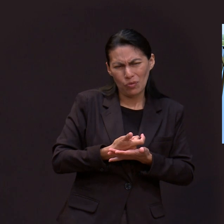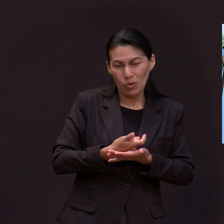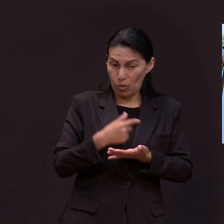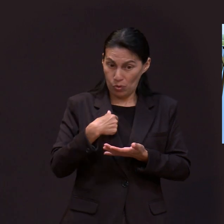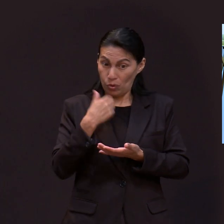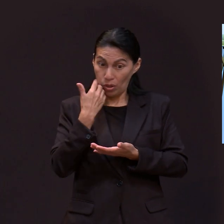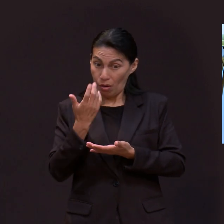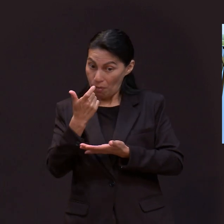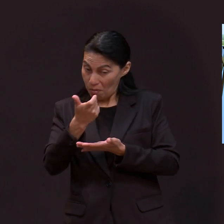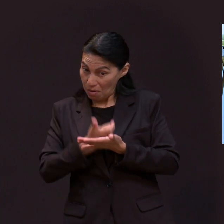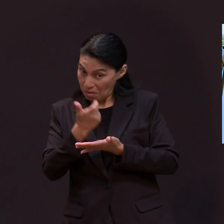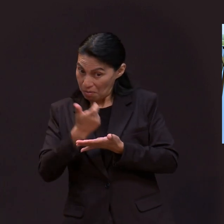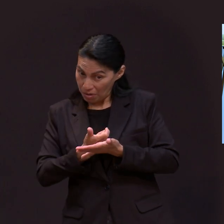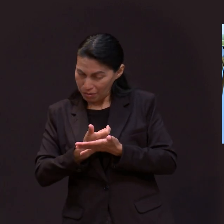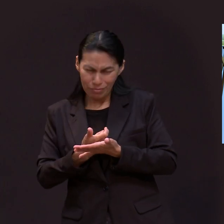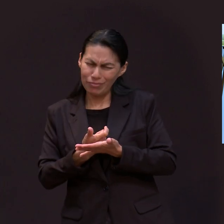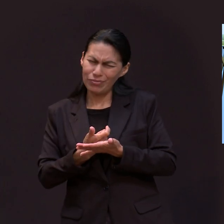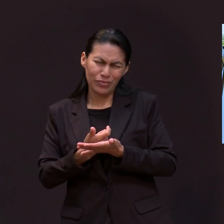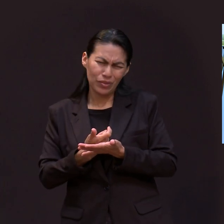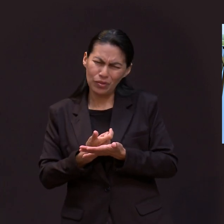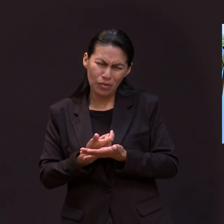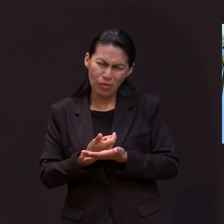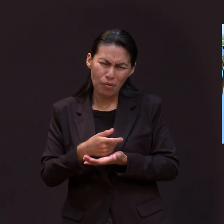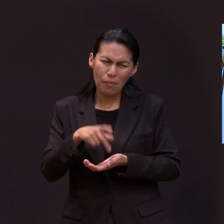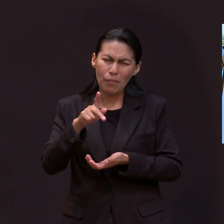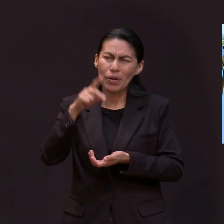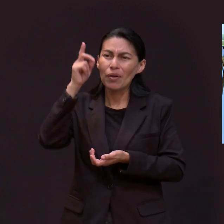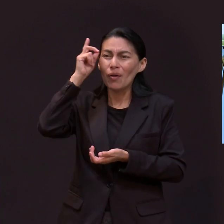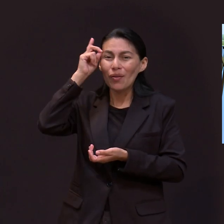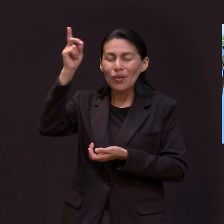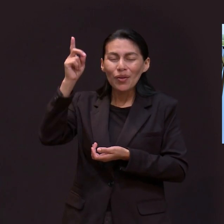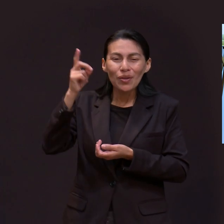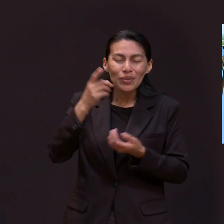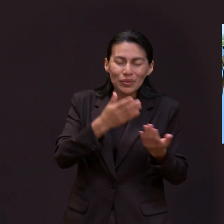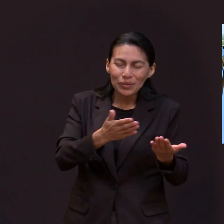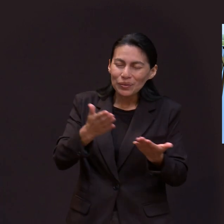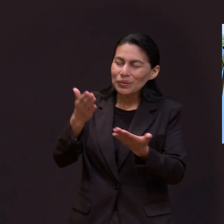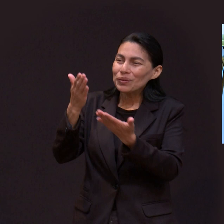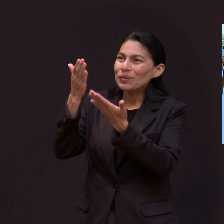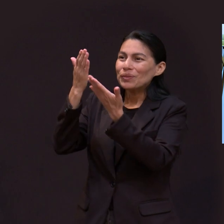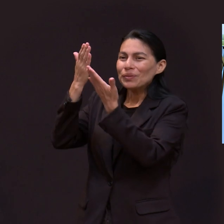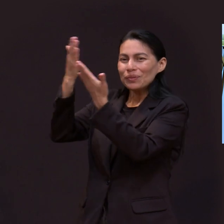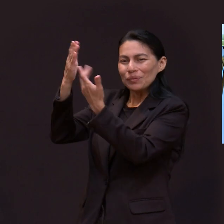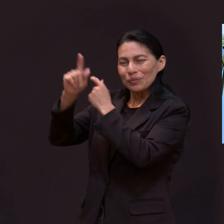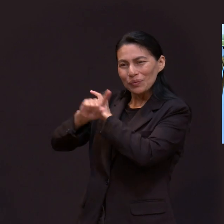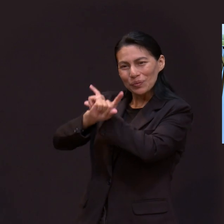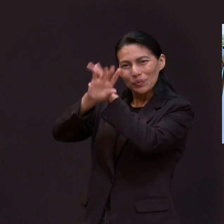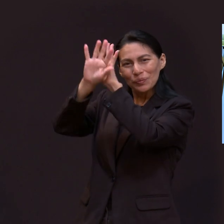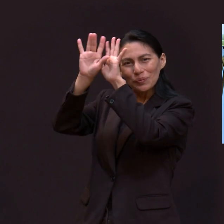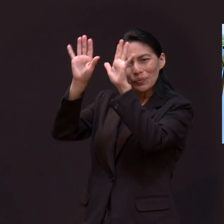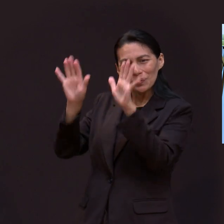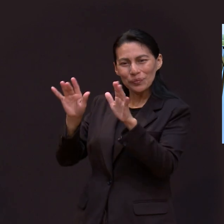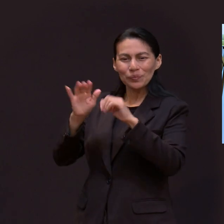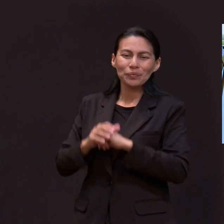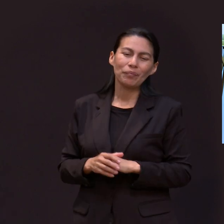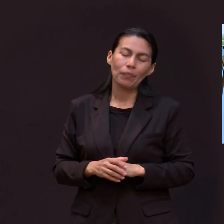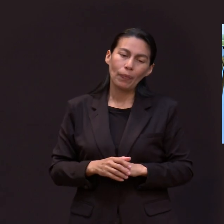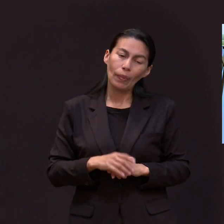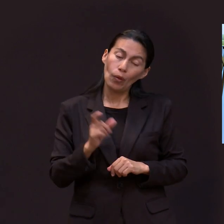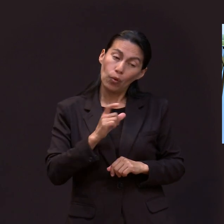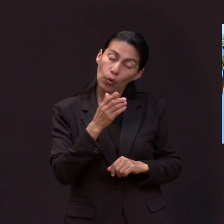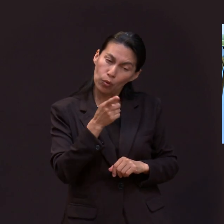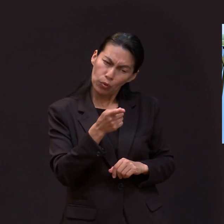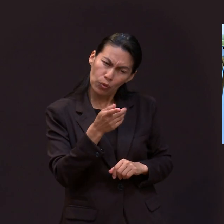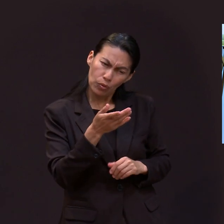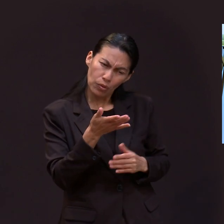y no es tu propuesta que te lo paguen sino que dios sea glorificado y cuando